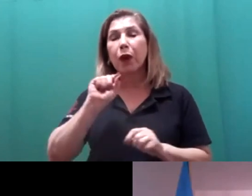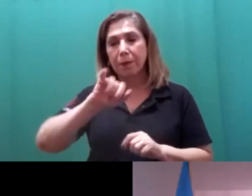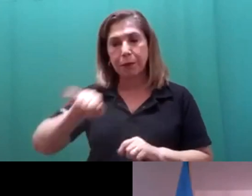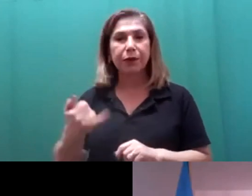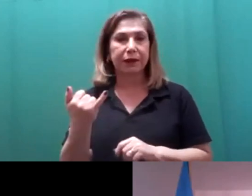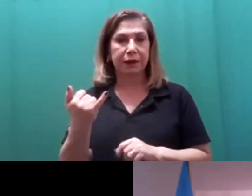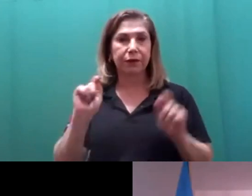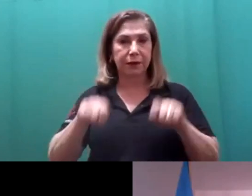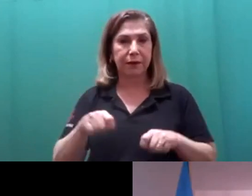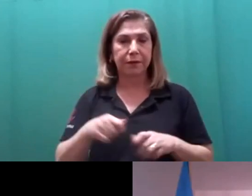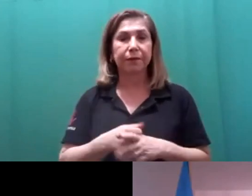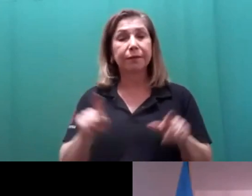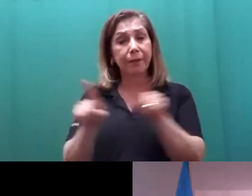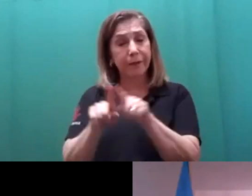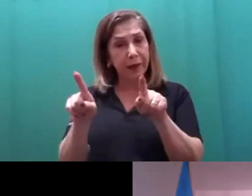outro lado,